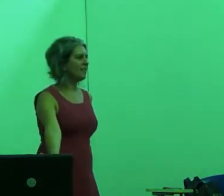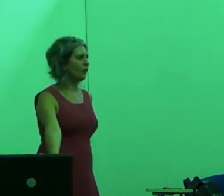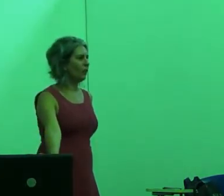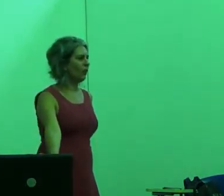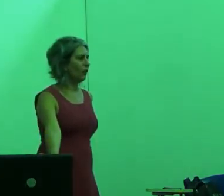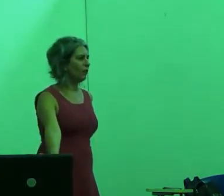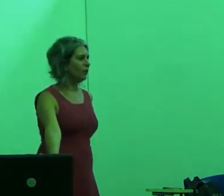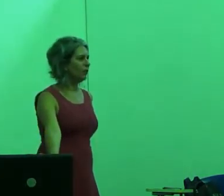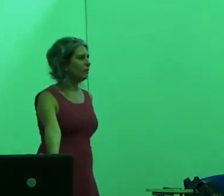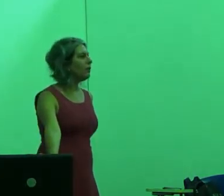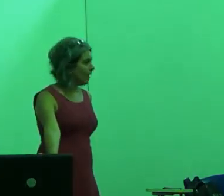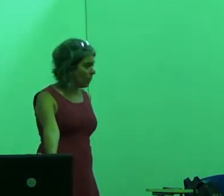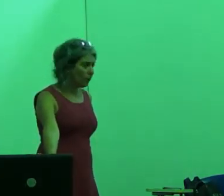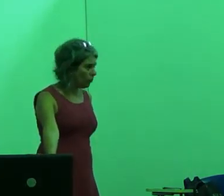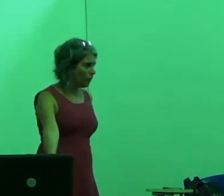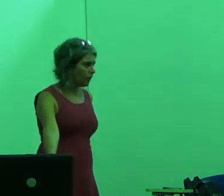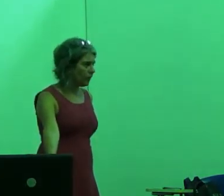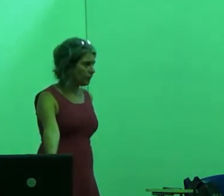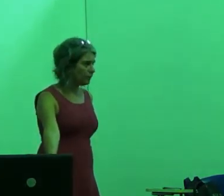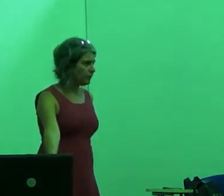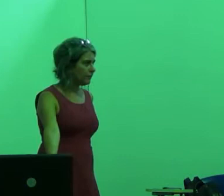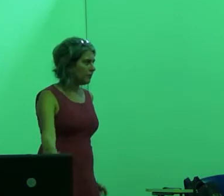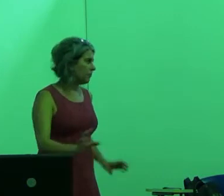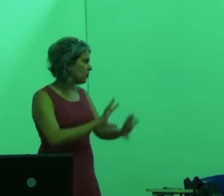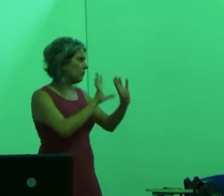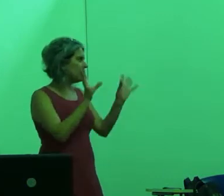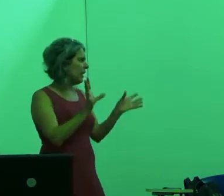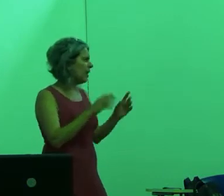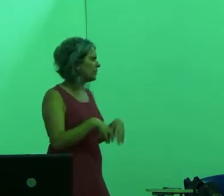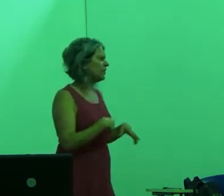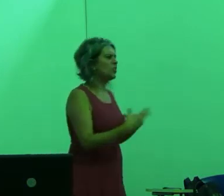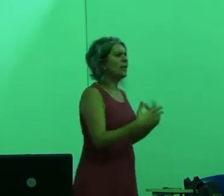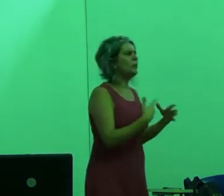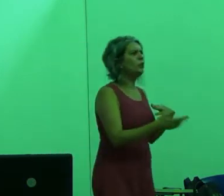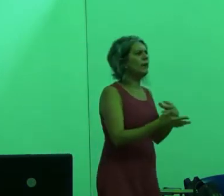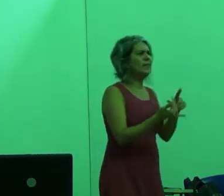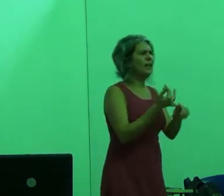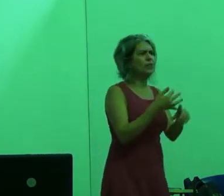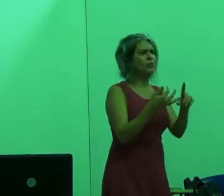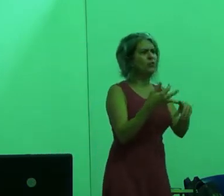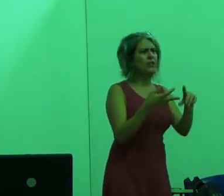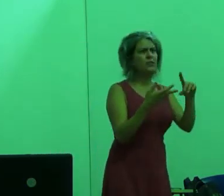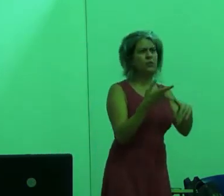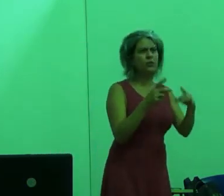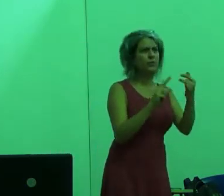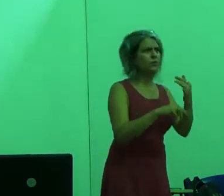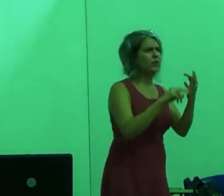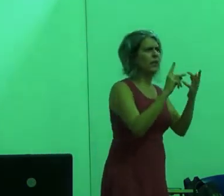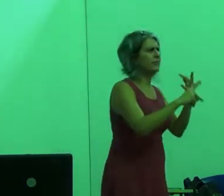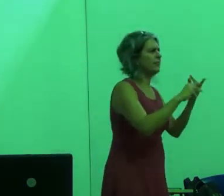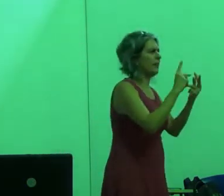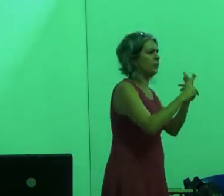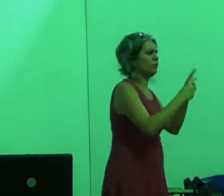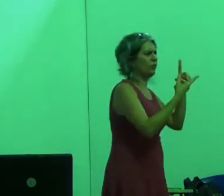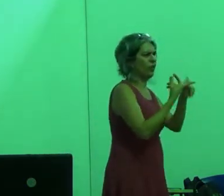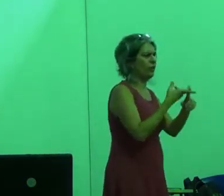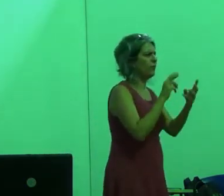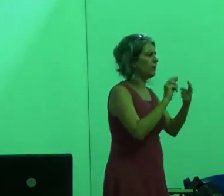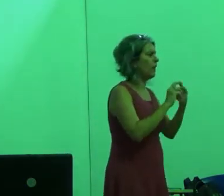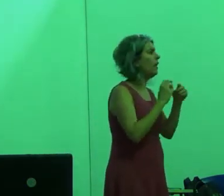escritor. É uma autoria. Mas de uma celebrity, a gente sabe muito mais se ela casou ou descasou, quantos filhos tem, se saiu, não sei o que, revista lá,